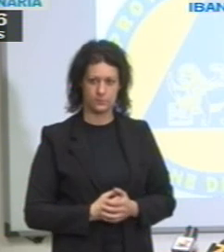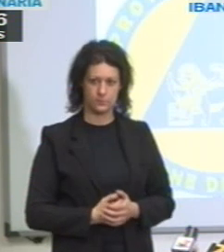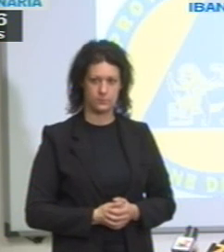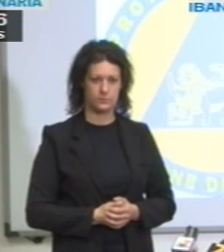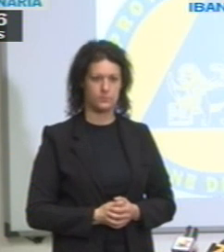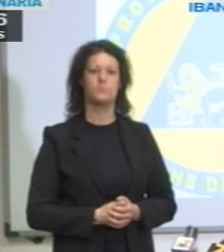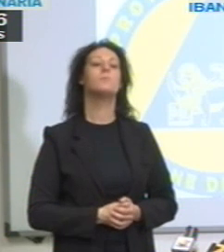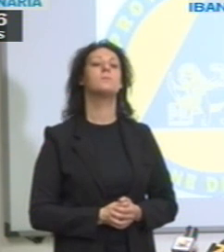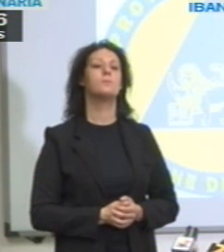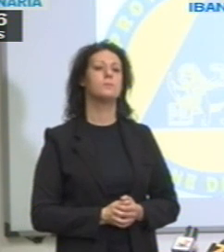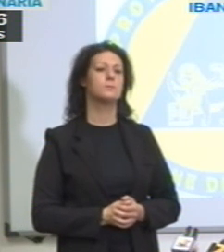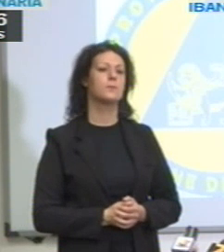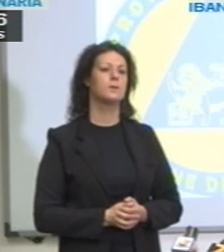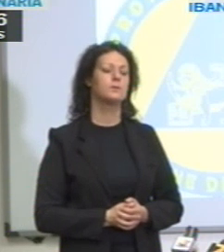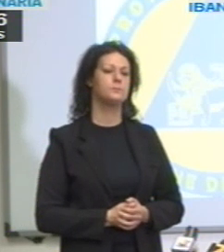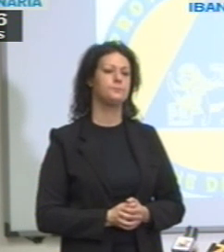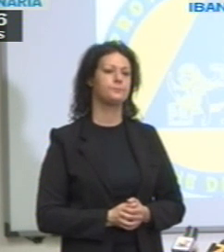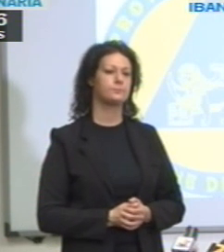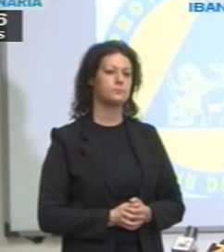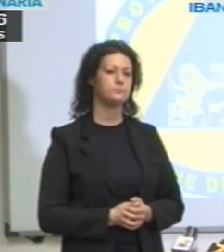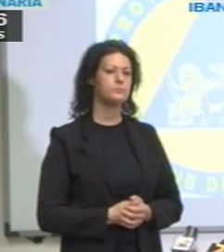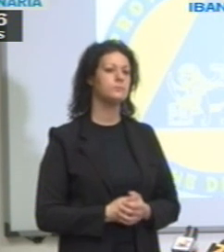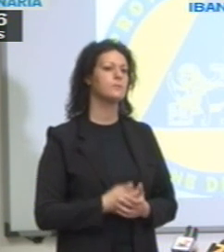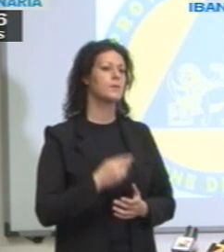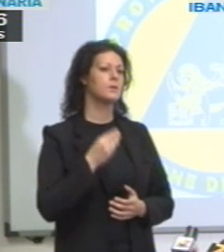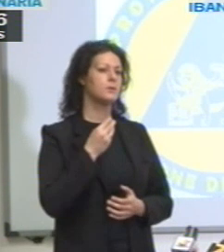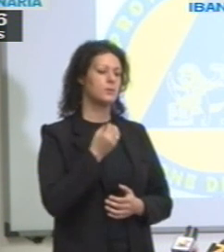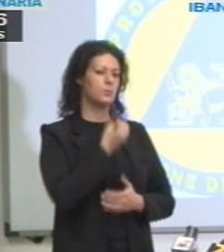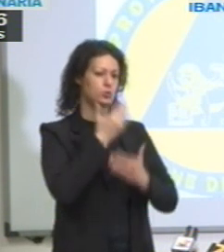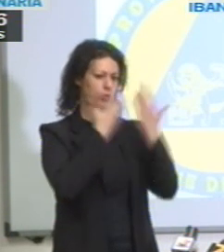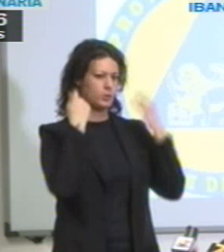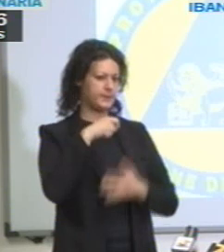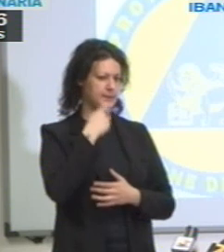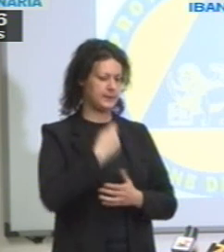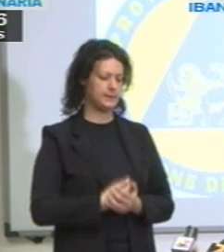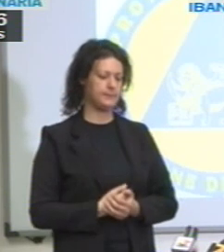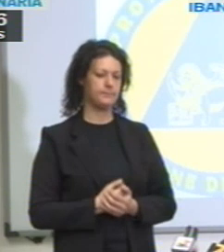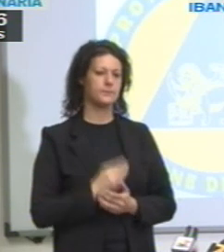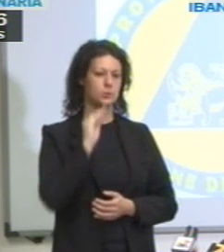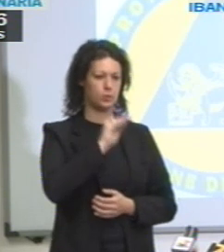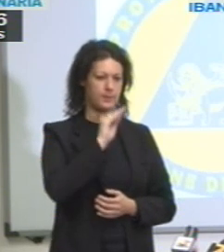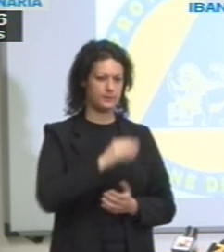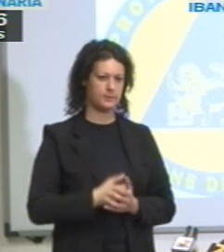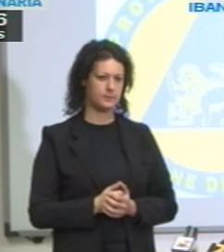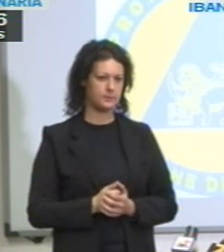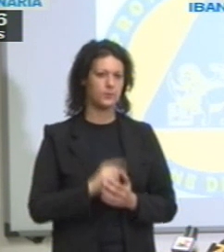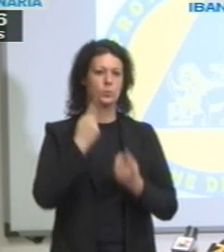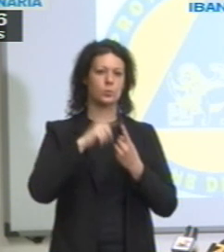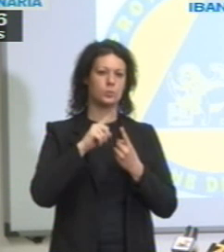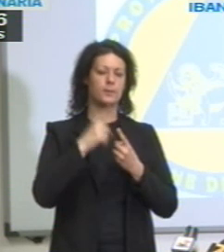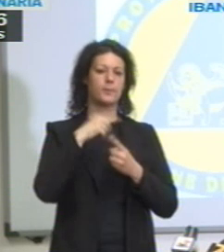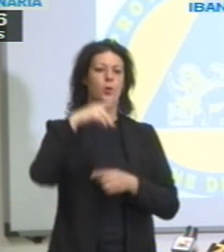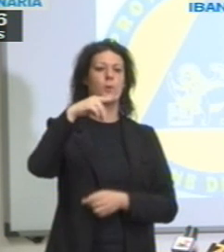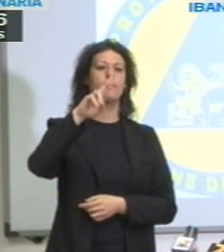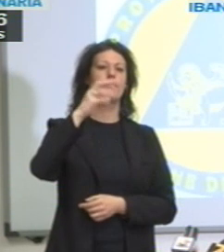Sky TG24 Gatto, sempre notato. Presidente, buongiorno. Ciao. Due domande che ci arrivano. Una dalle Proloco con la